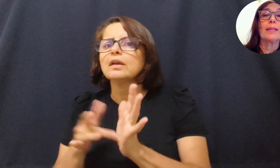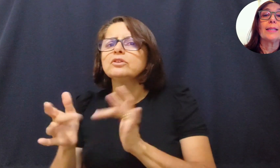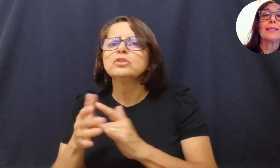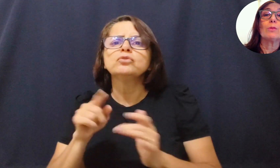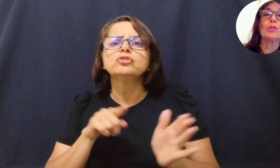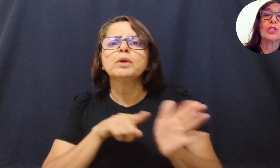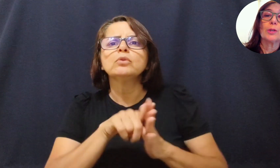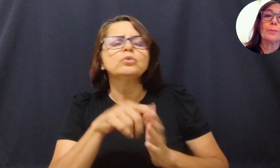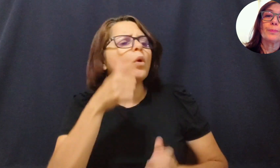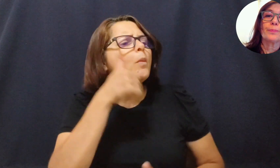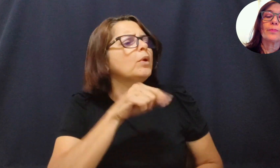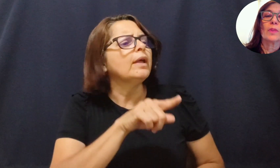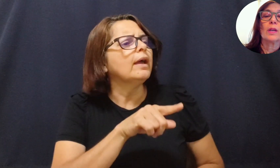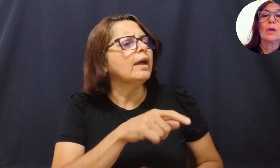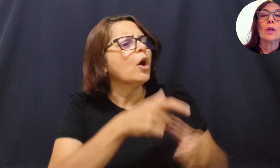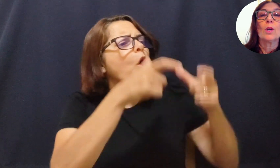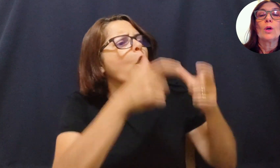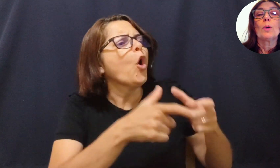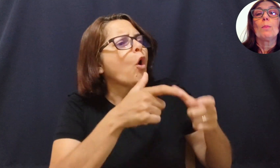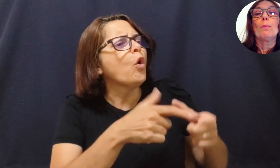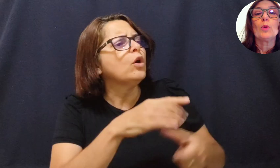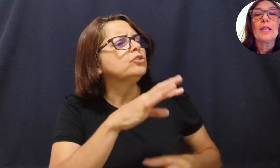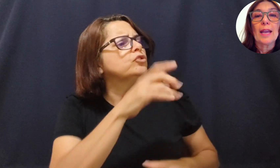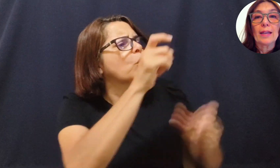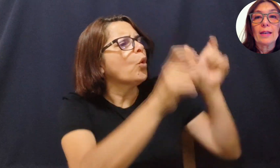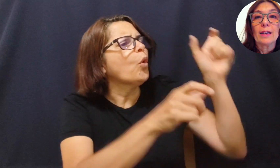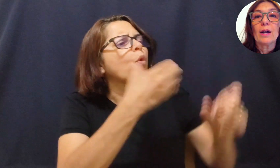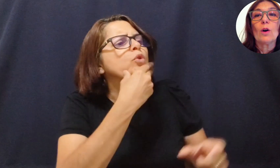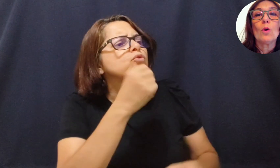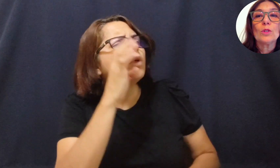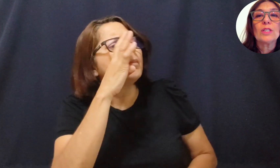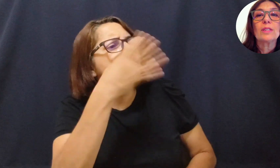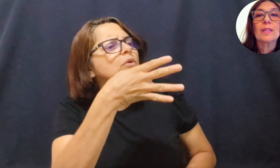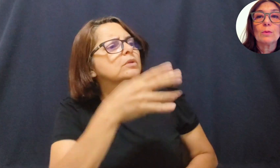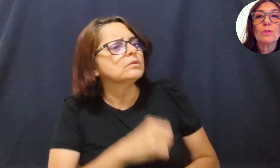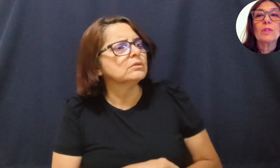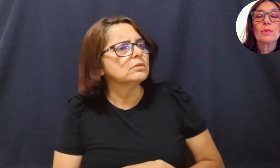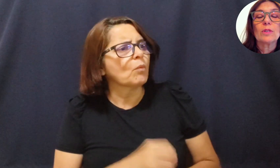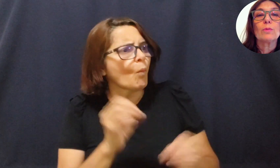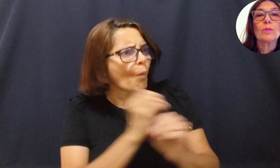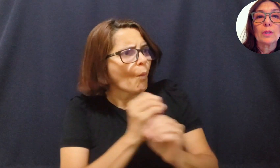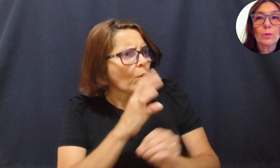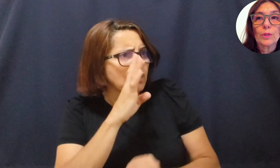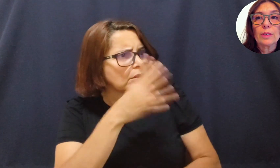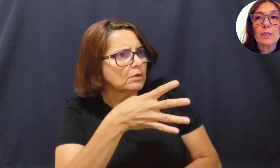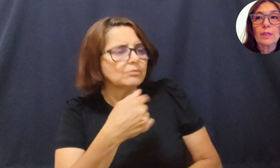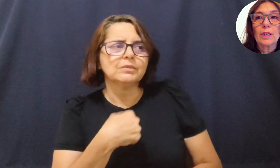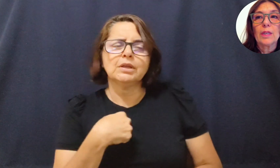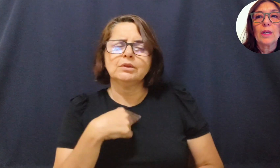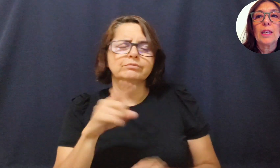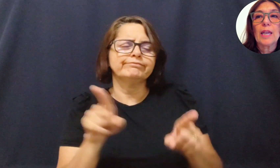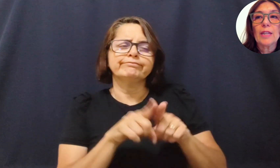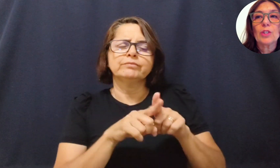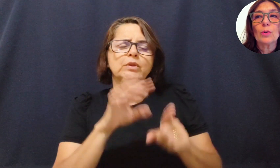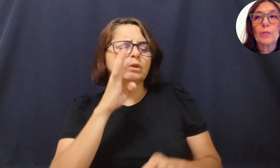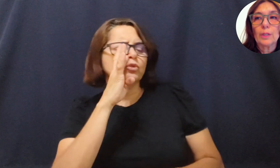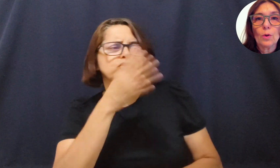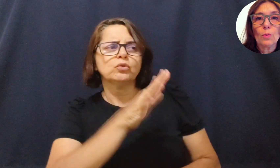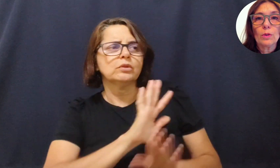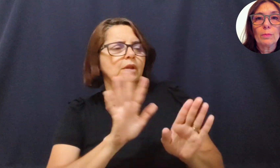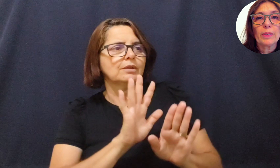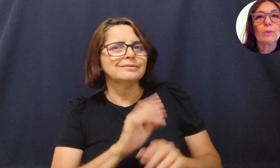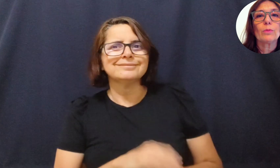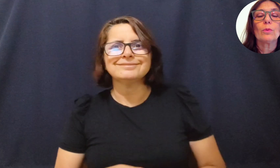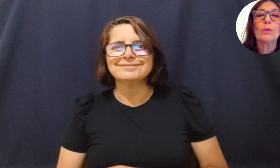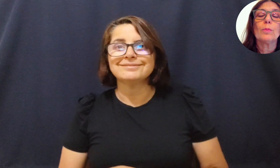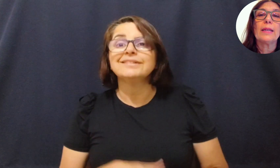as pedras ao chão. Mulher, onde estão os teus acusadores? Ninguém te